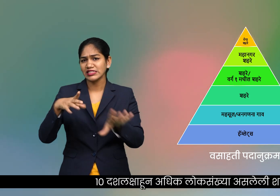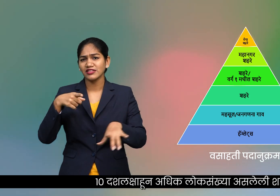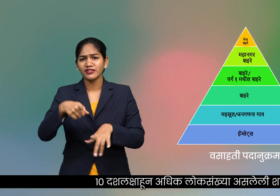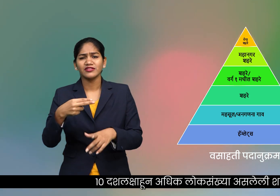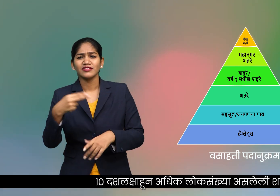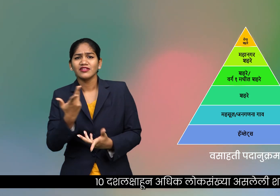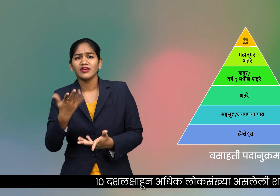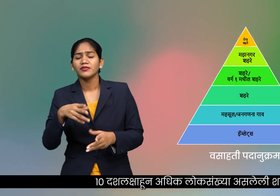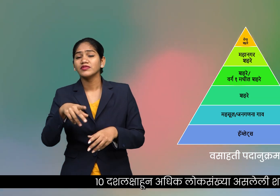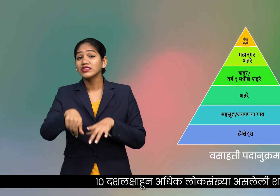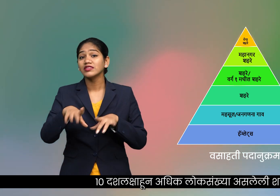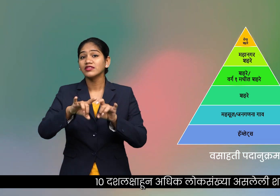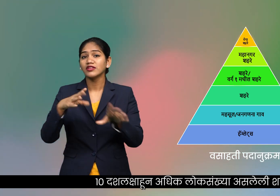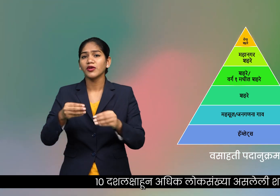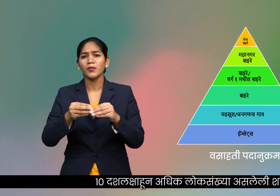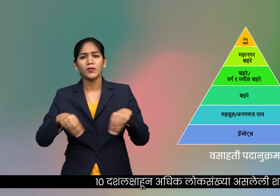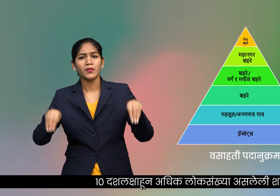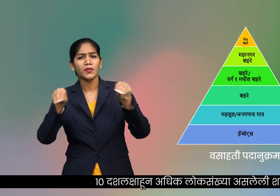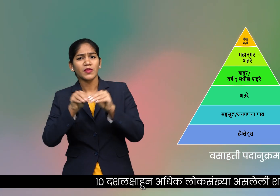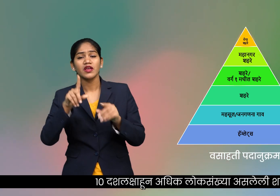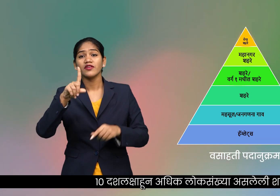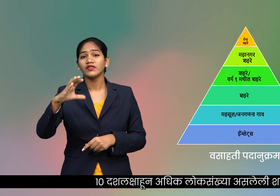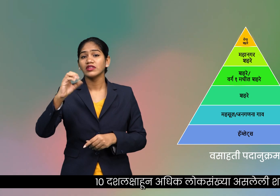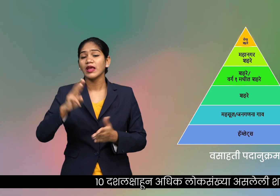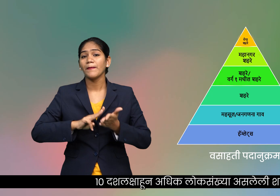10 लक्षहून अधिक लोकसंख्या असलेली शहरे.